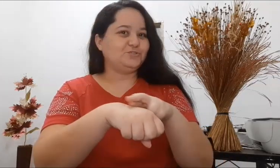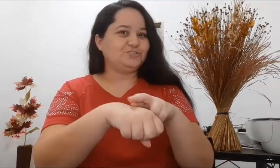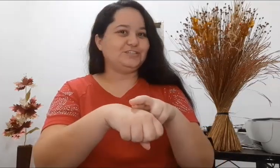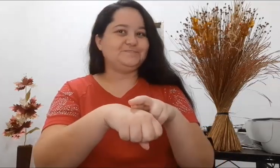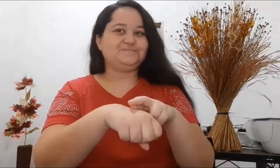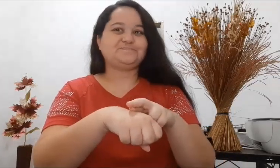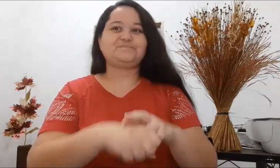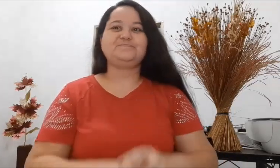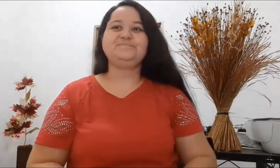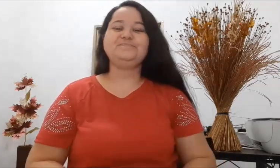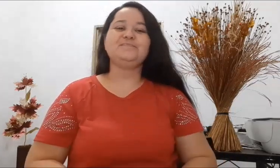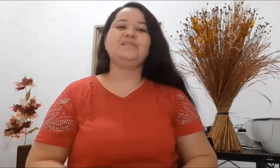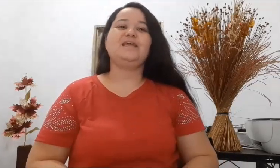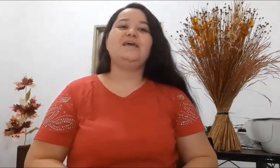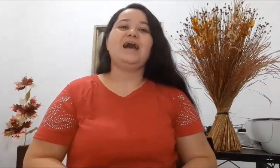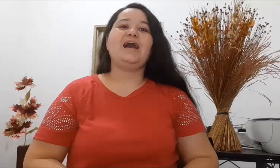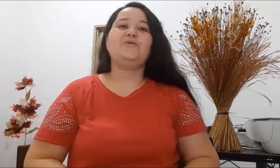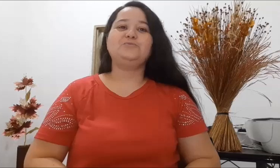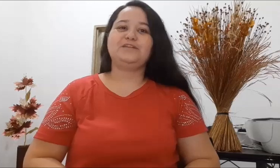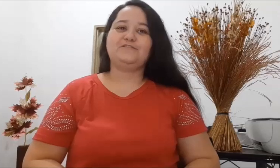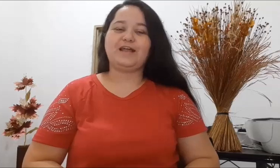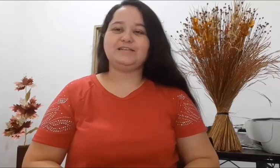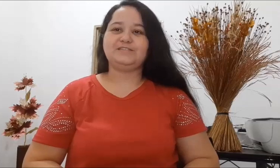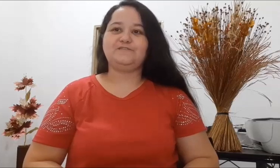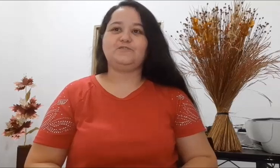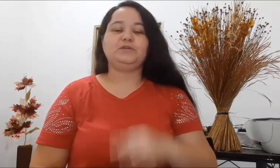roxa. A outra frase foi,